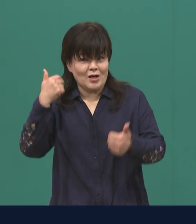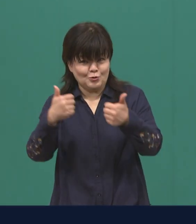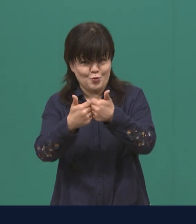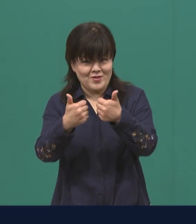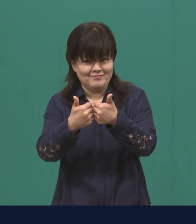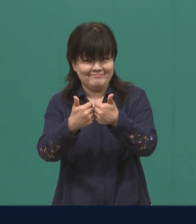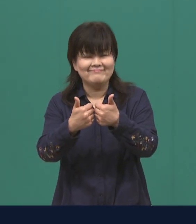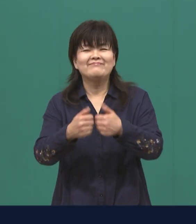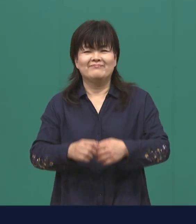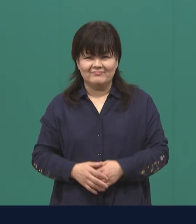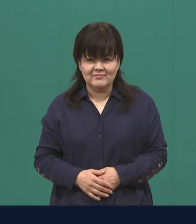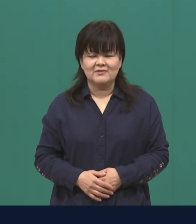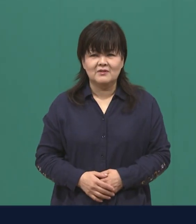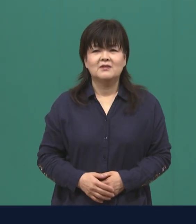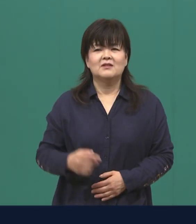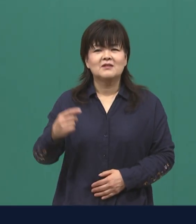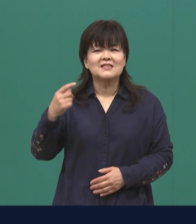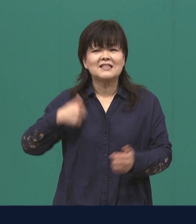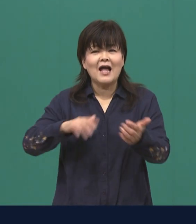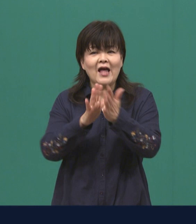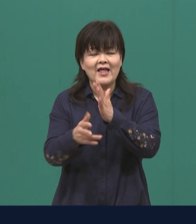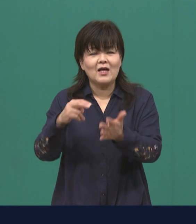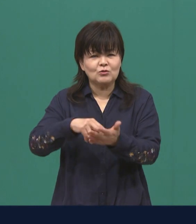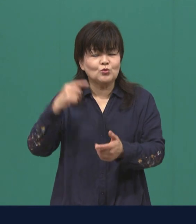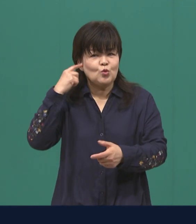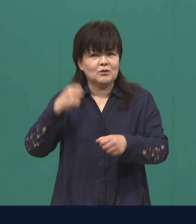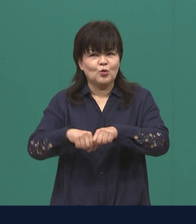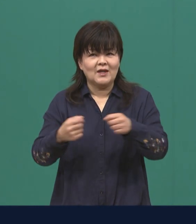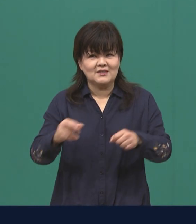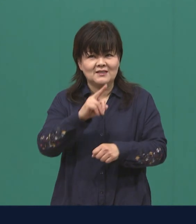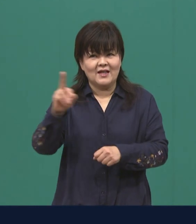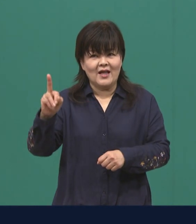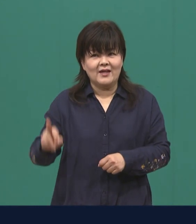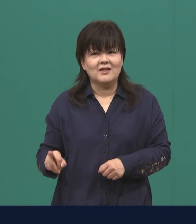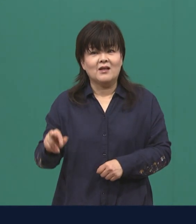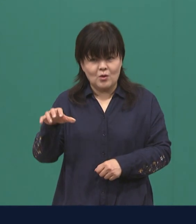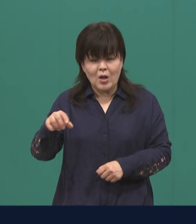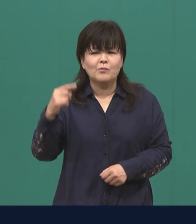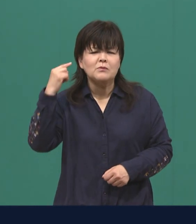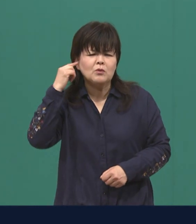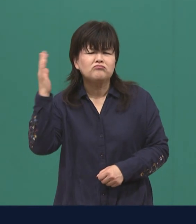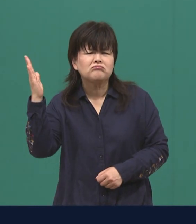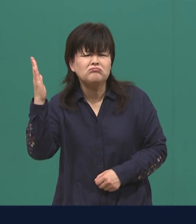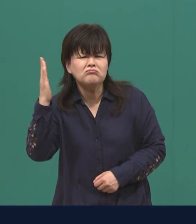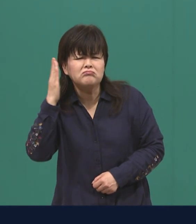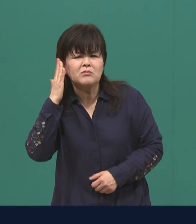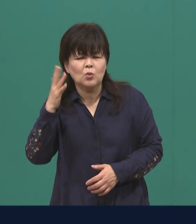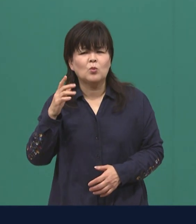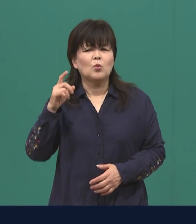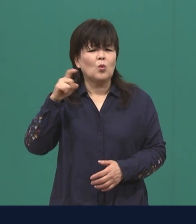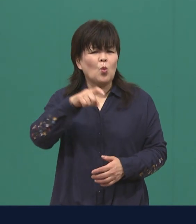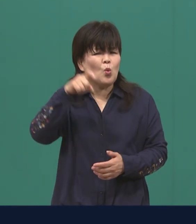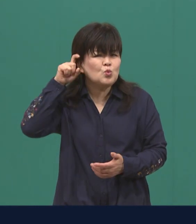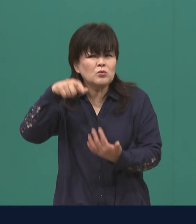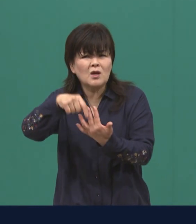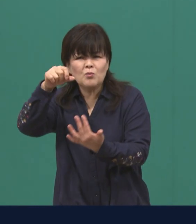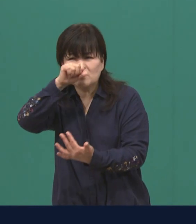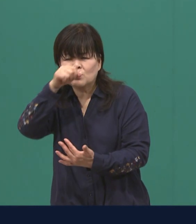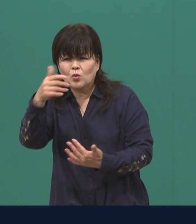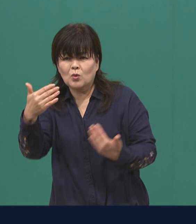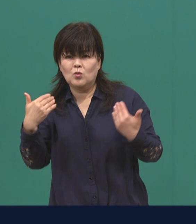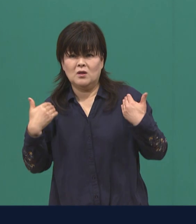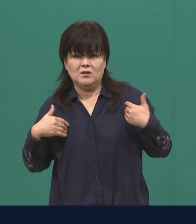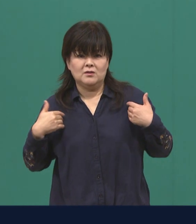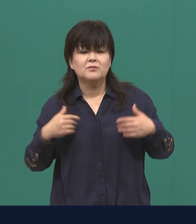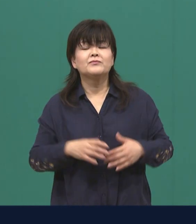次に聞こえの相談です。滋賀県立聴覚障害者センターでは、耳が聞こえにくくなったけどど